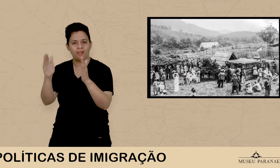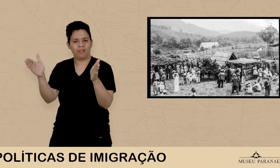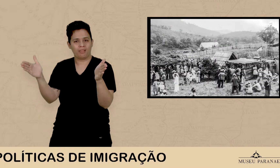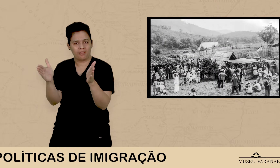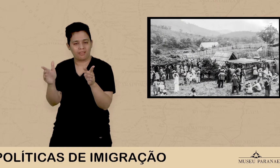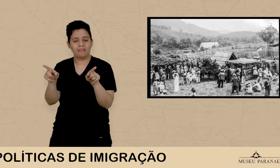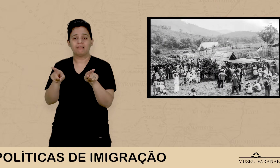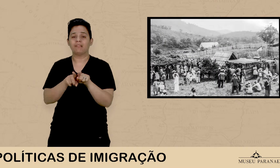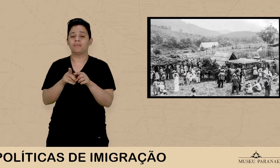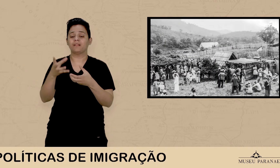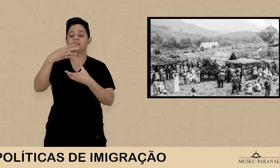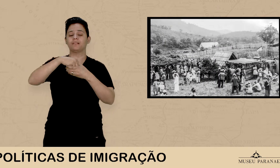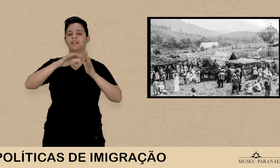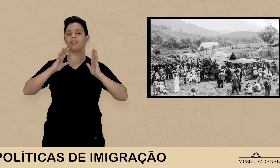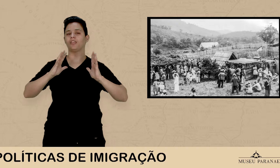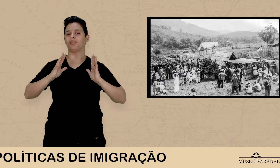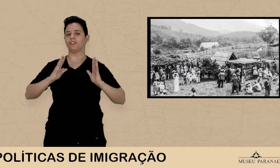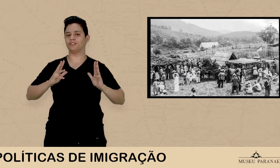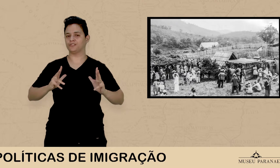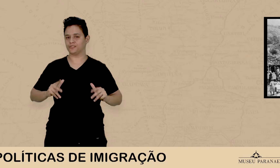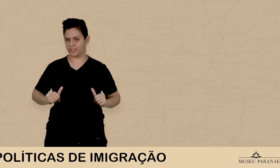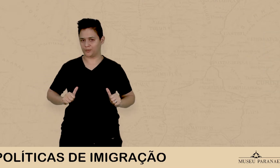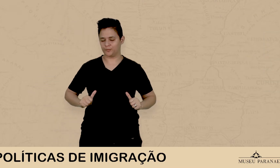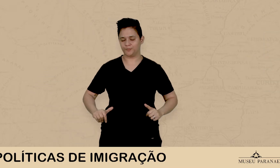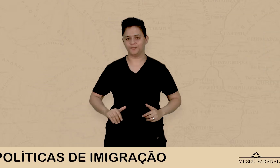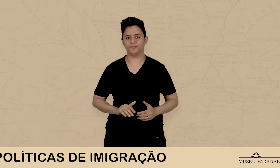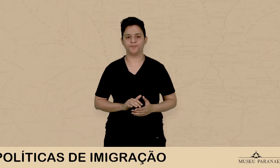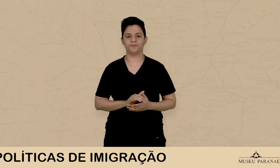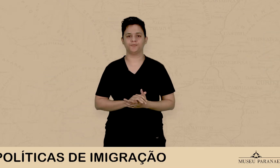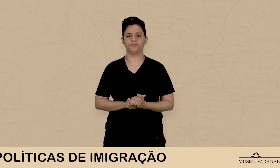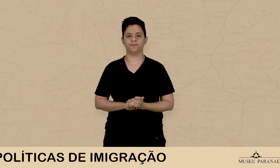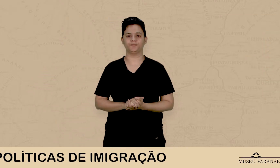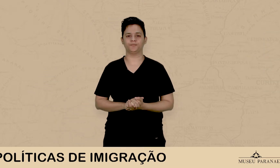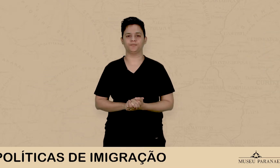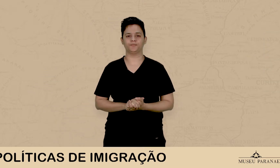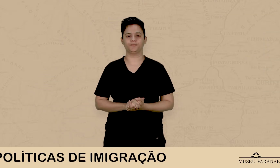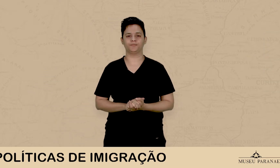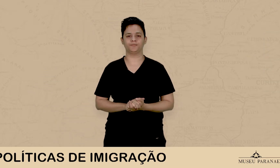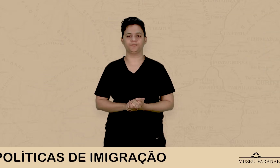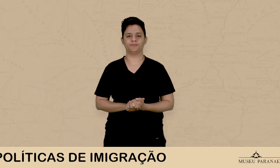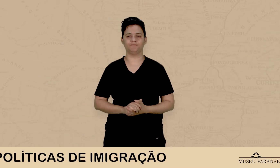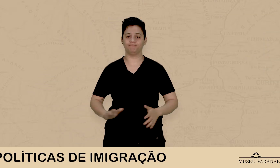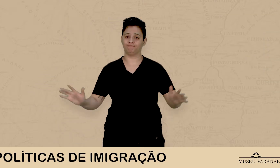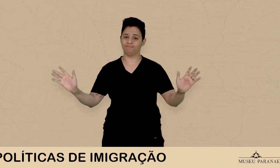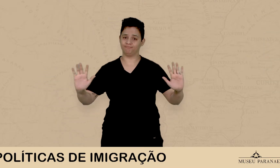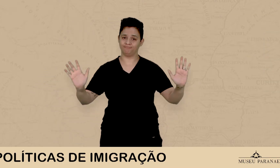condições precárias de moradia e higiene. Tchau!